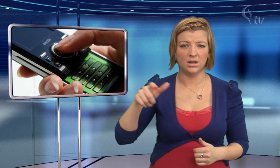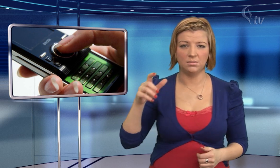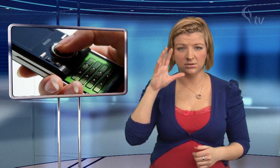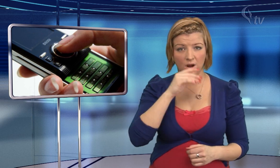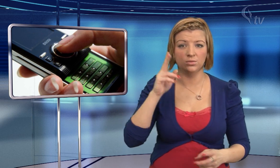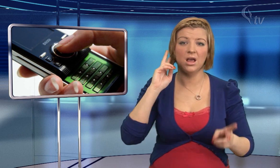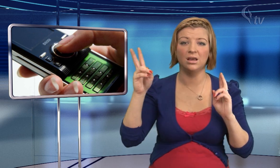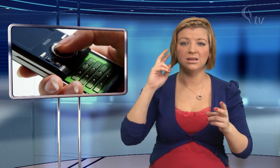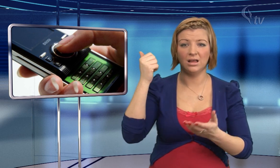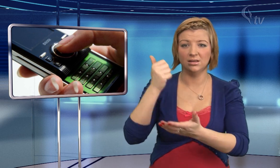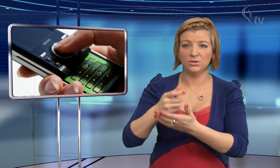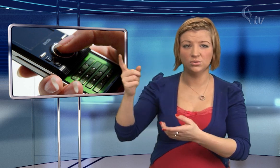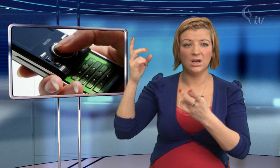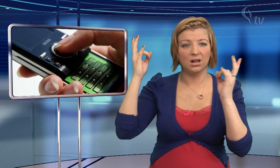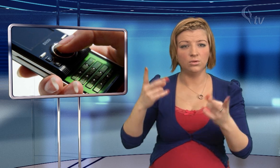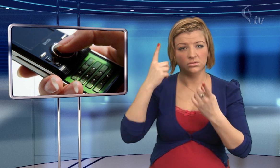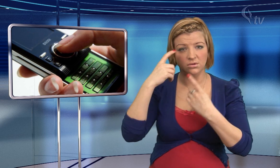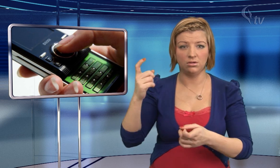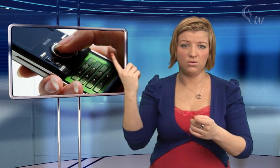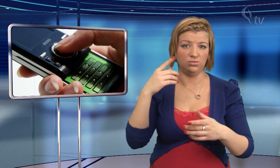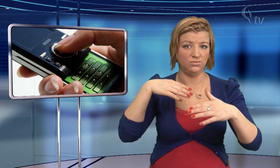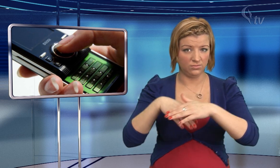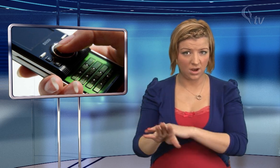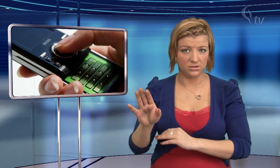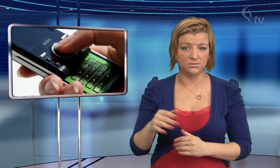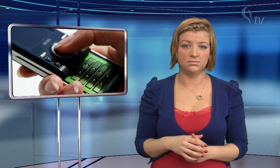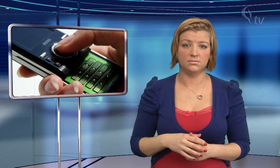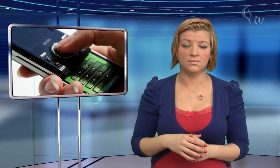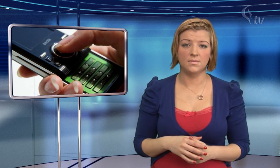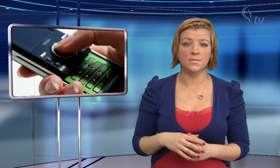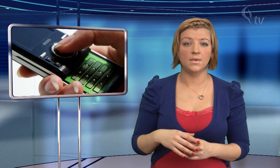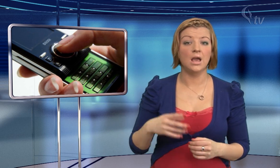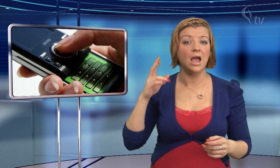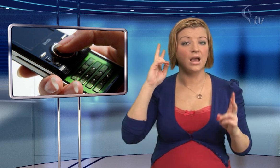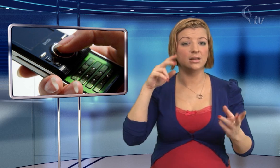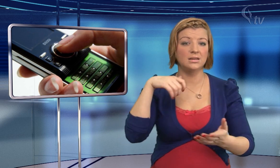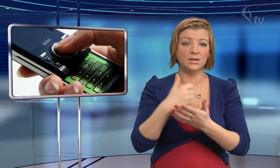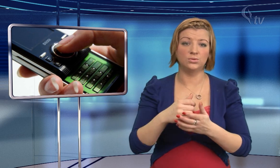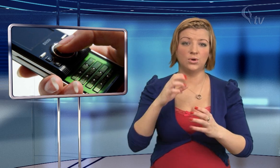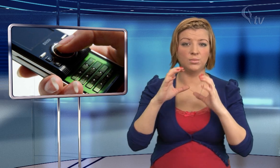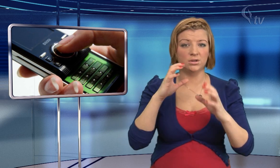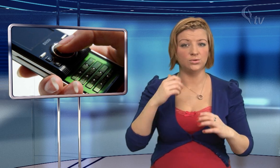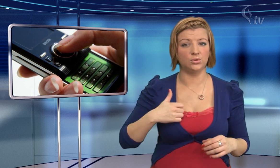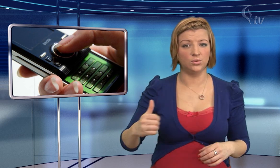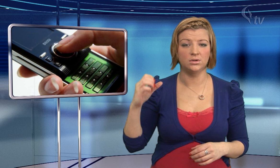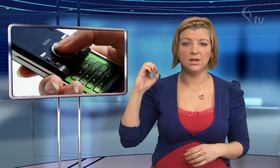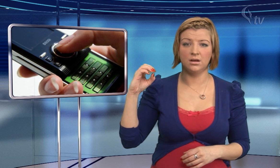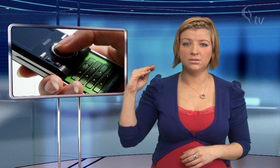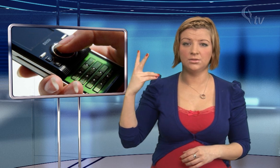ja iseseisvalt õnnetusteateid edastada. Seni on kurdid ja põnepuudega inimesed saanud häirekeskust õnnetusest teavitada